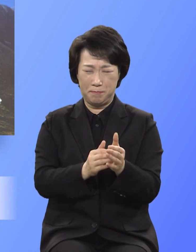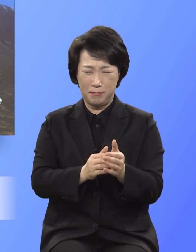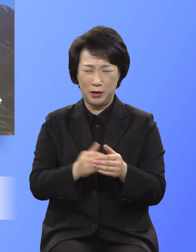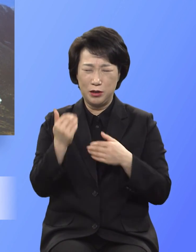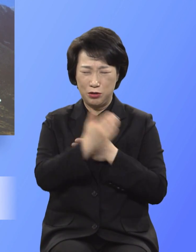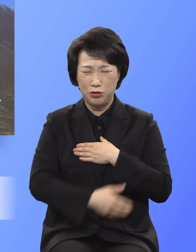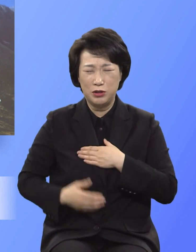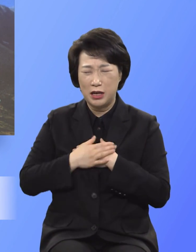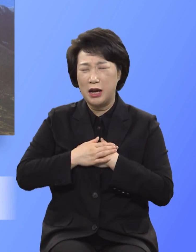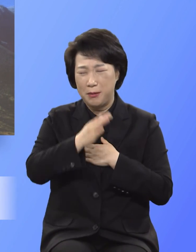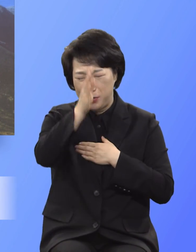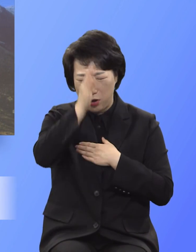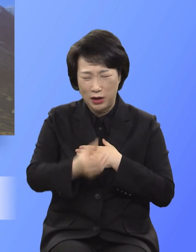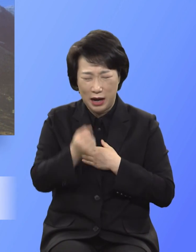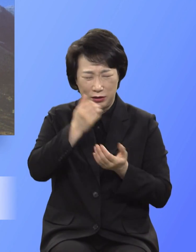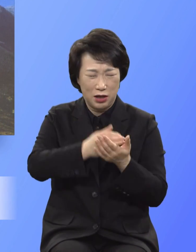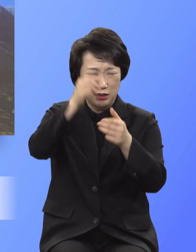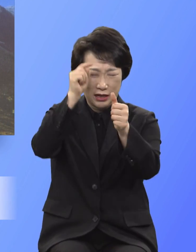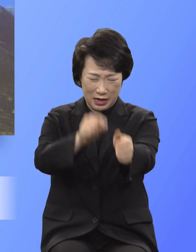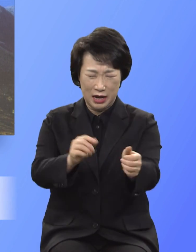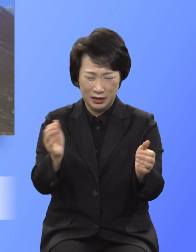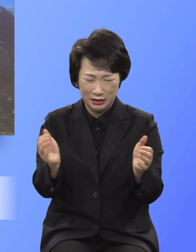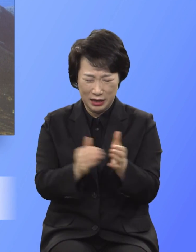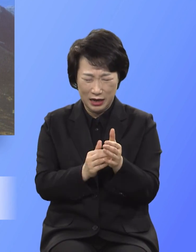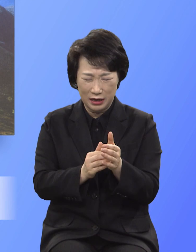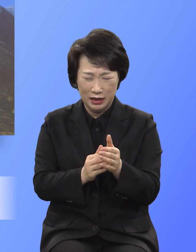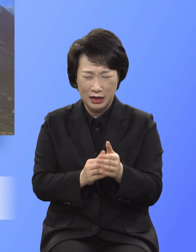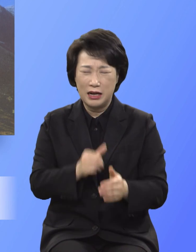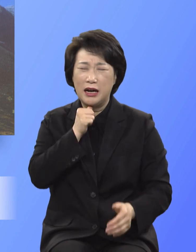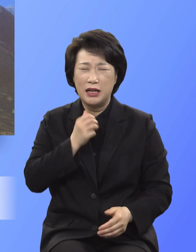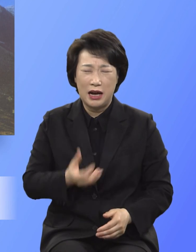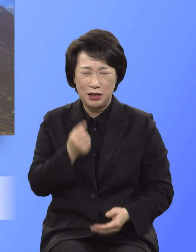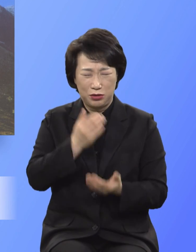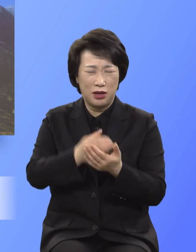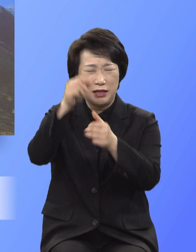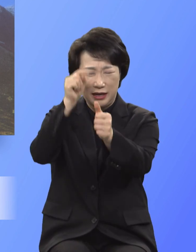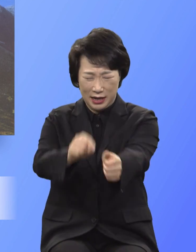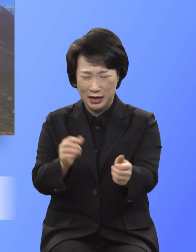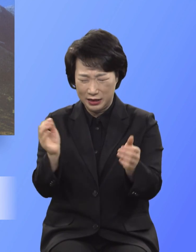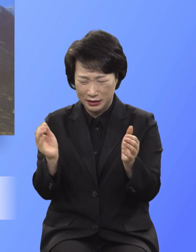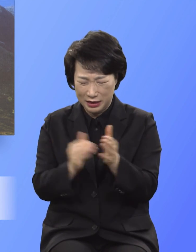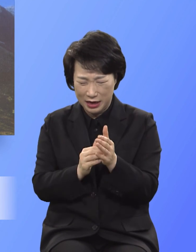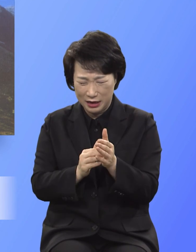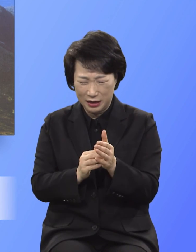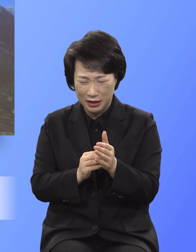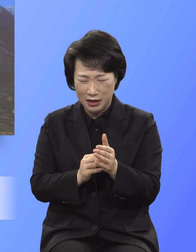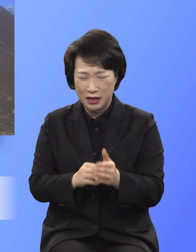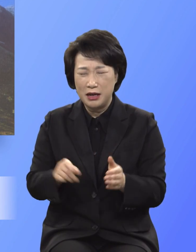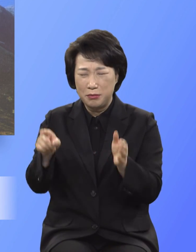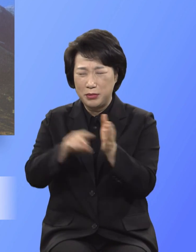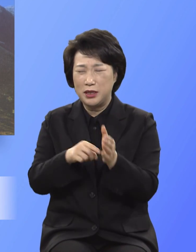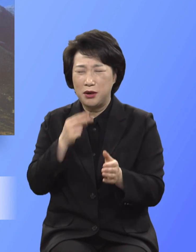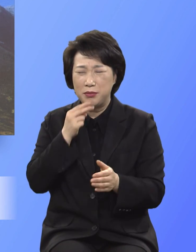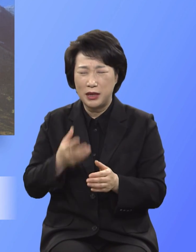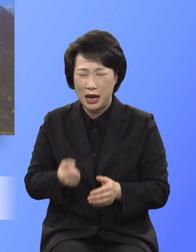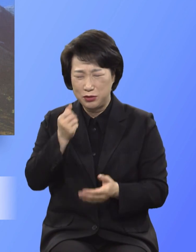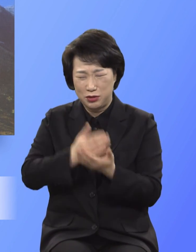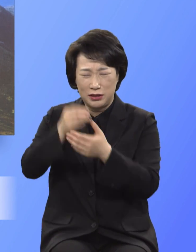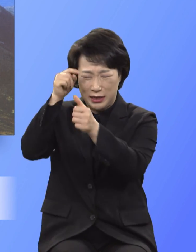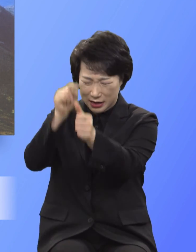떠나갈지어다. 육체의 질병도 가지고 떠나가고 가난도 가지고 떠나가며 불신앙도